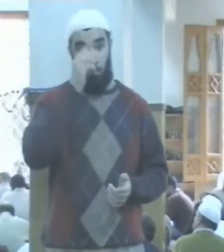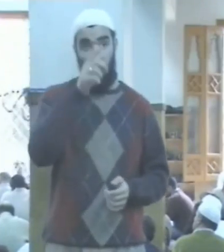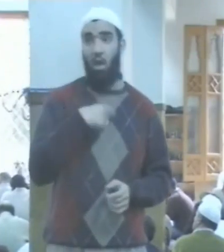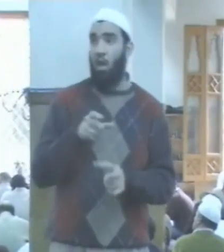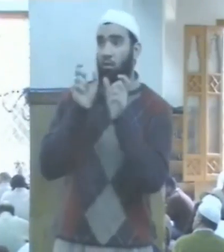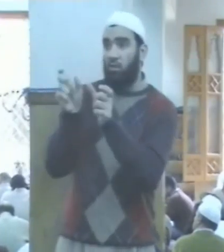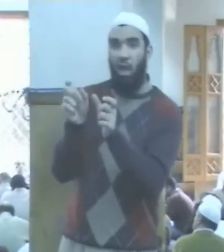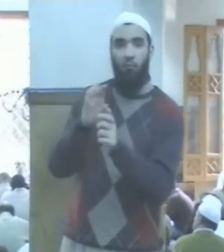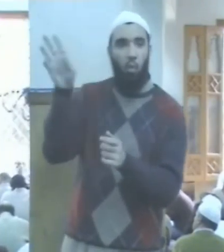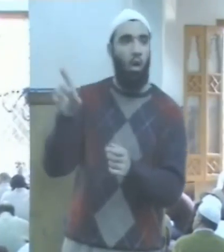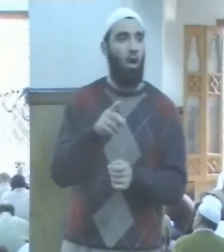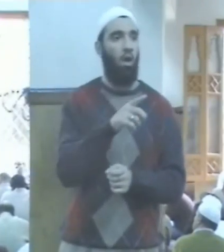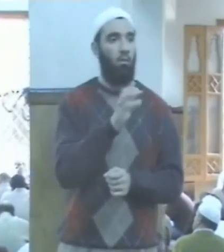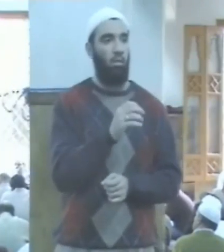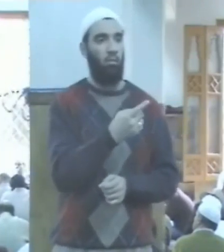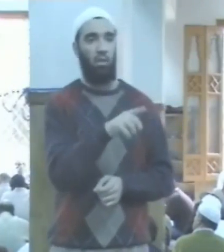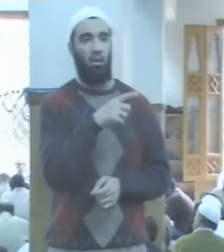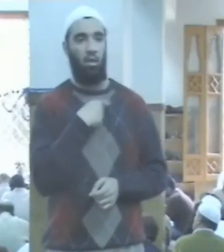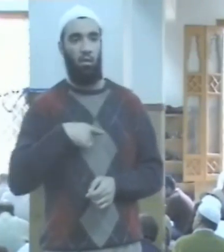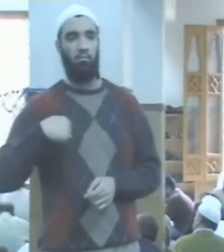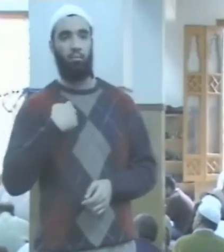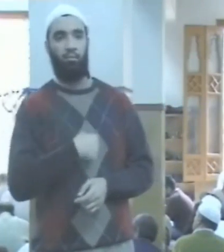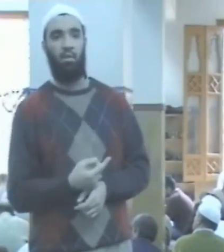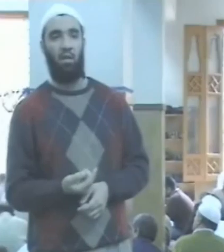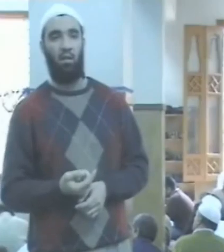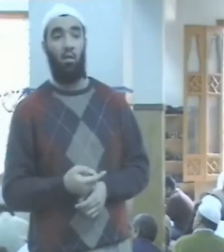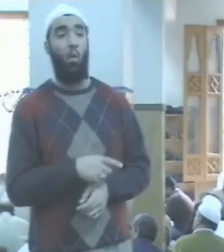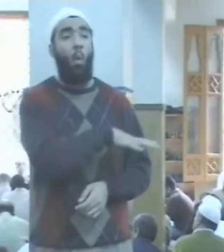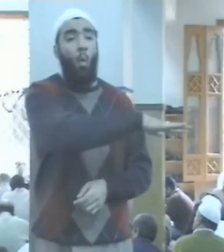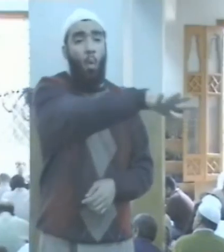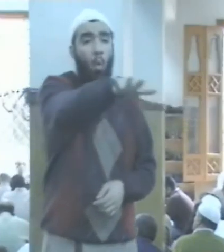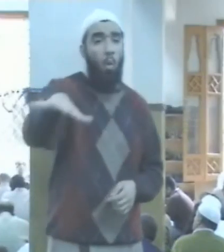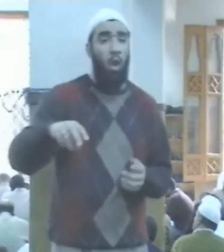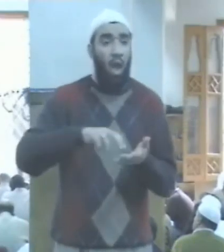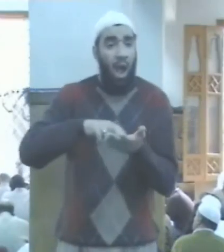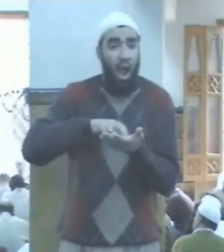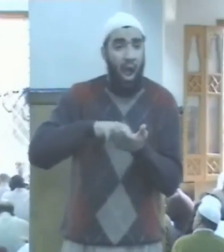ولا خوف من الناس ولا نخاف من الله،